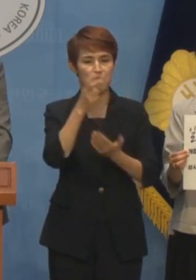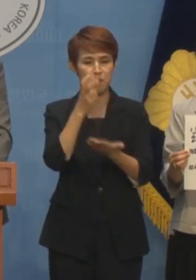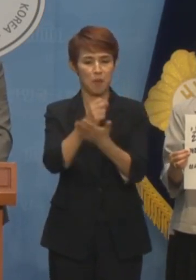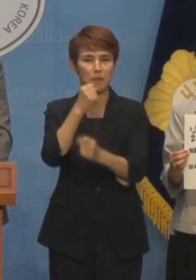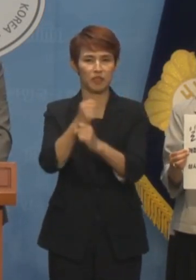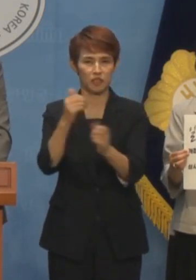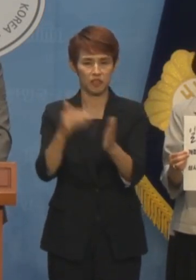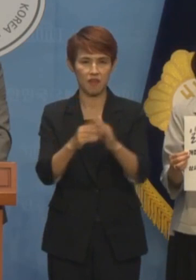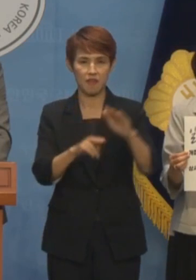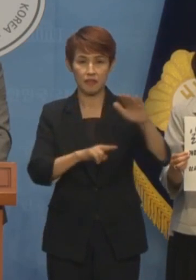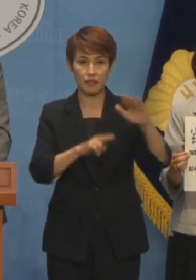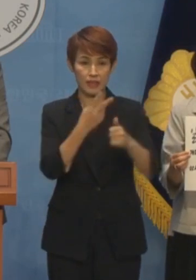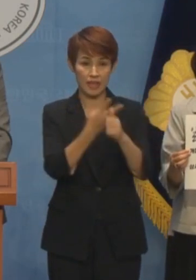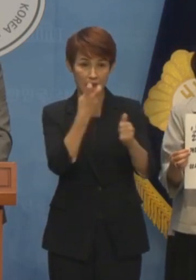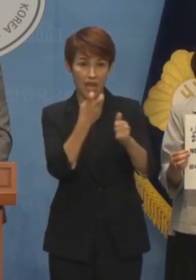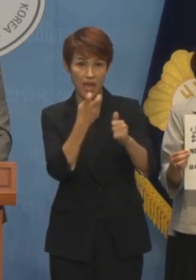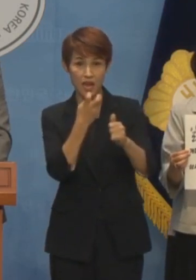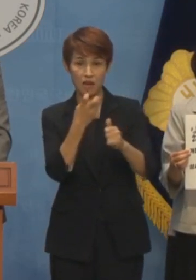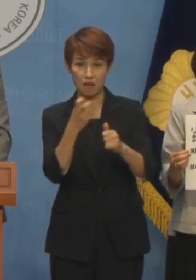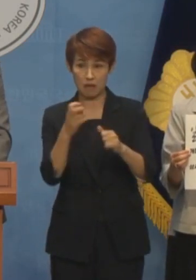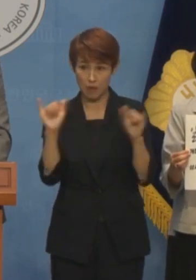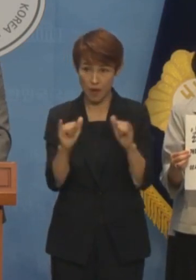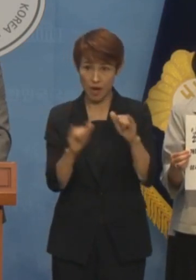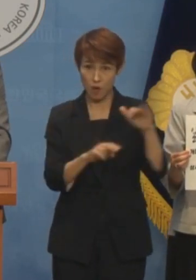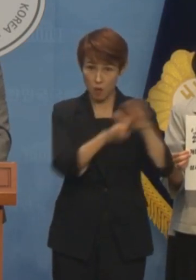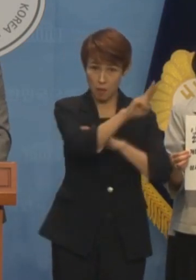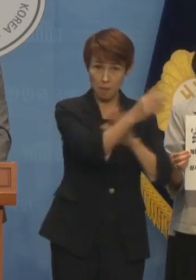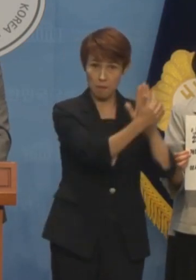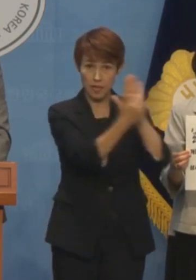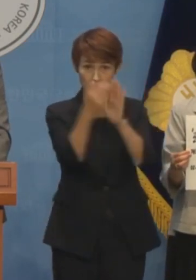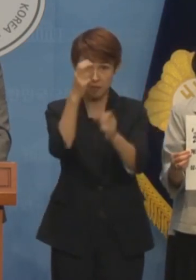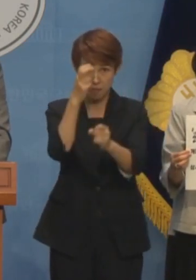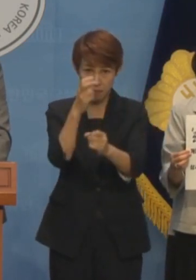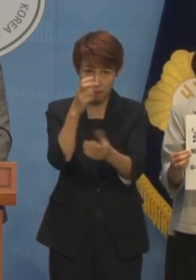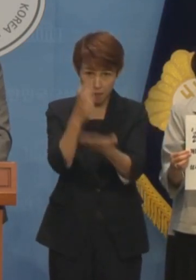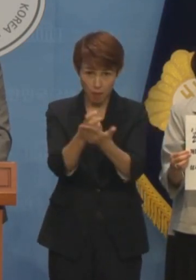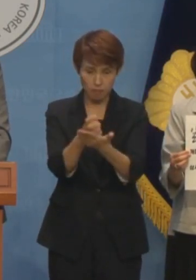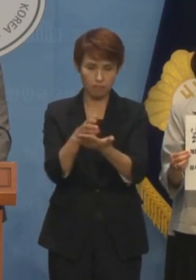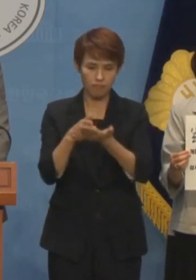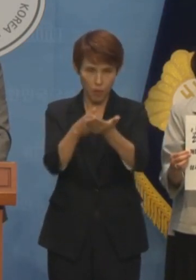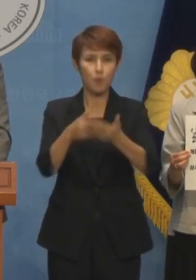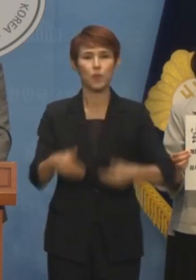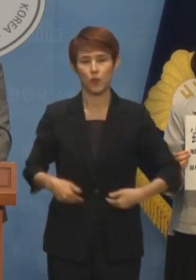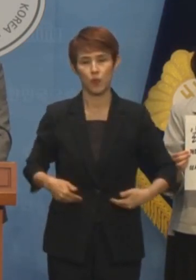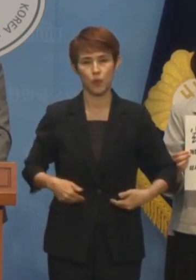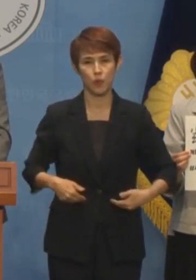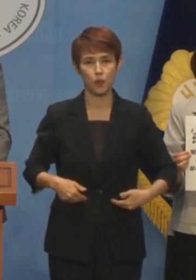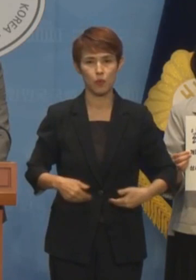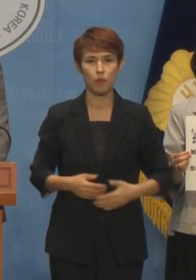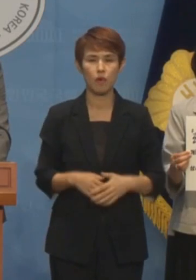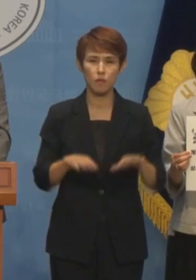탄핵 도주 방지법 또한 논의를 서둘러야 합니다. 그렇지 않으면 우리는 세